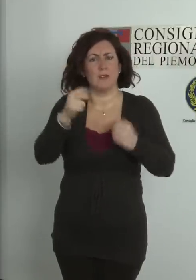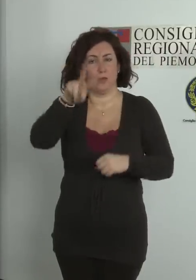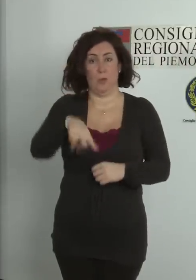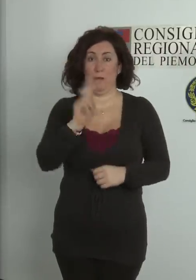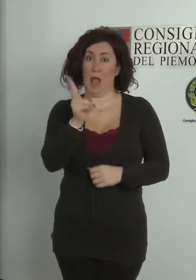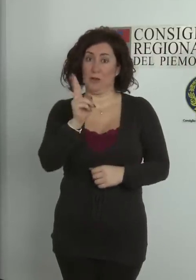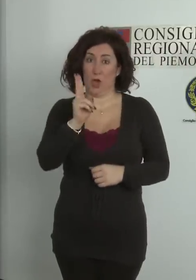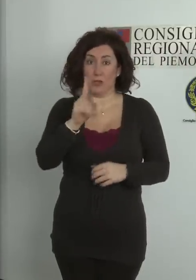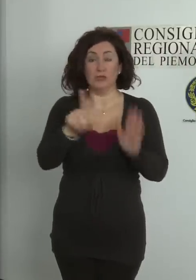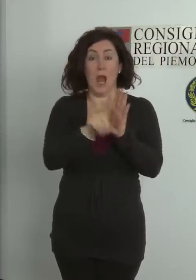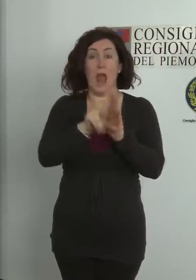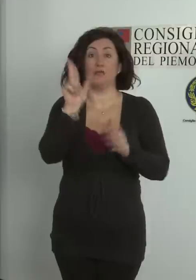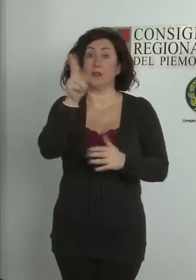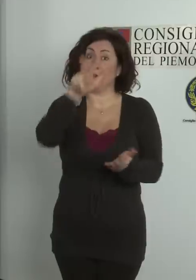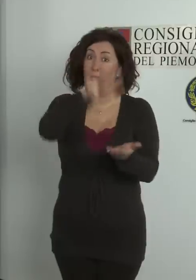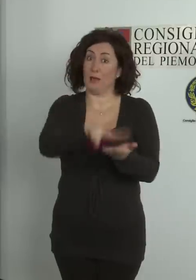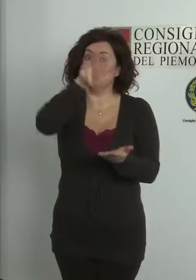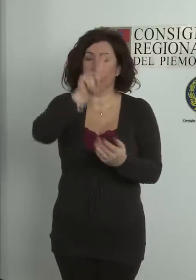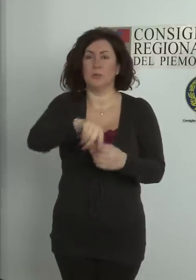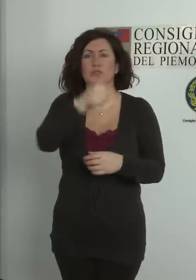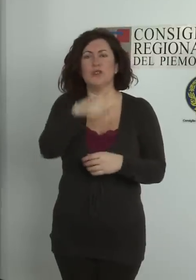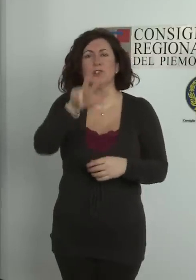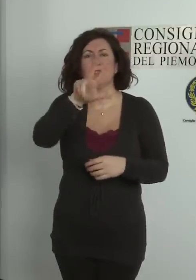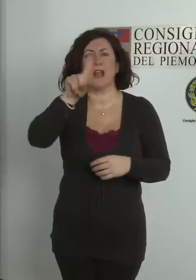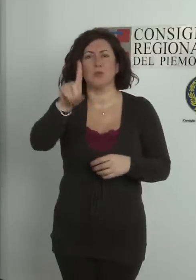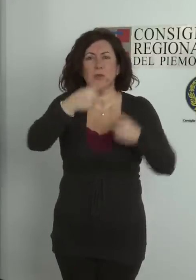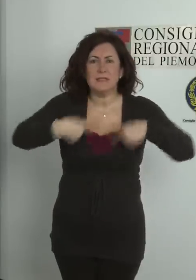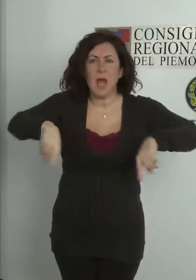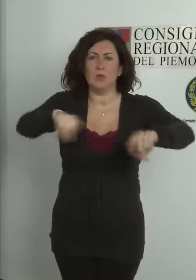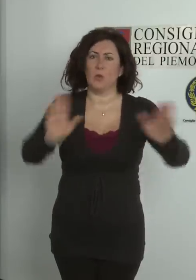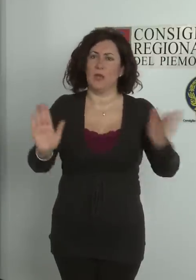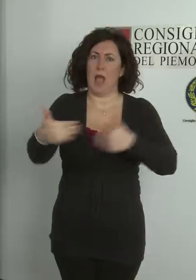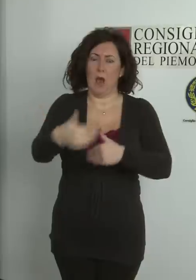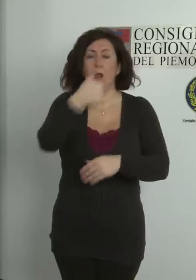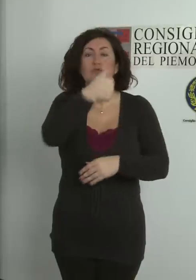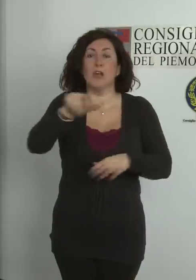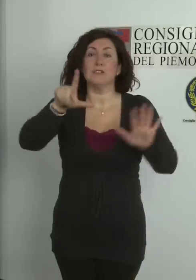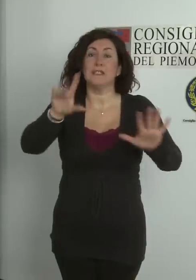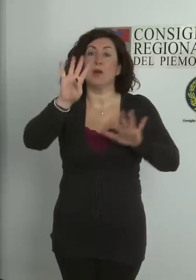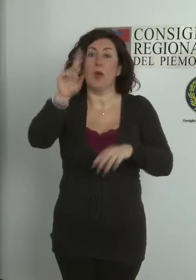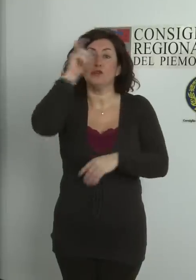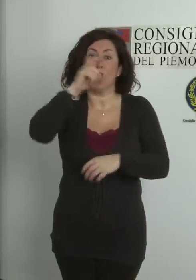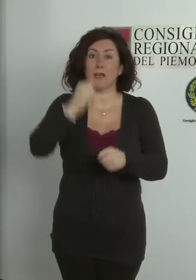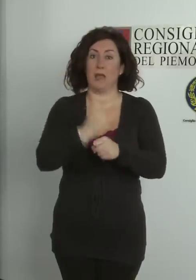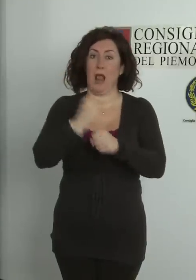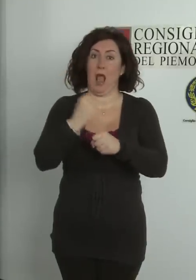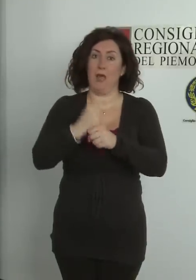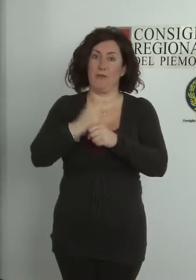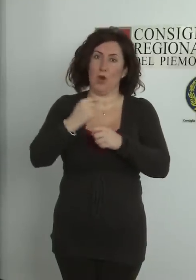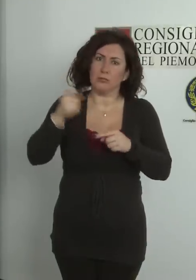svolto 131 sedute d'aula per un totale di 74 giornate di lavori nel tradizionale incontro con la stampa di fine anno con il presidente